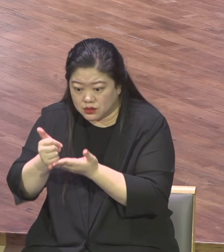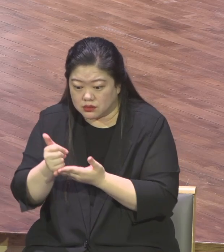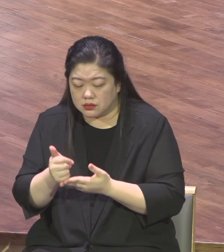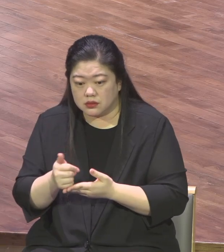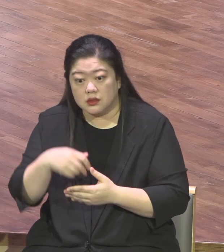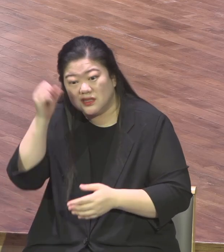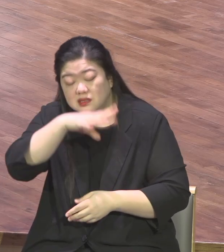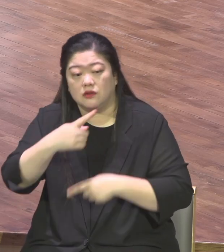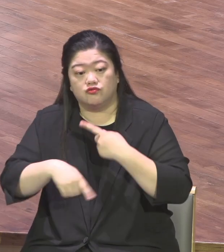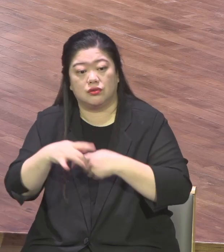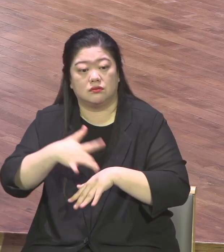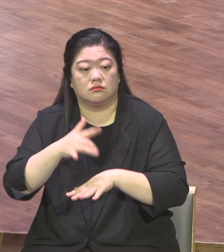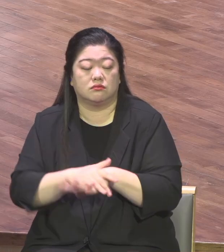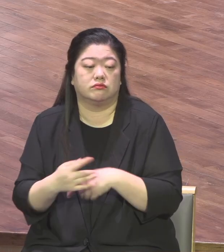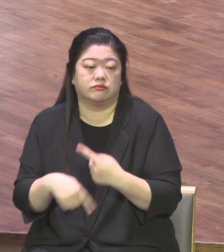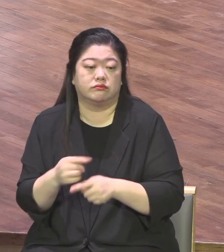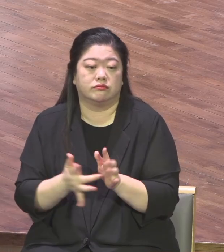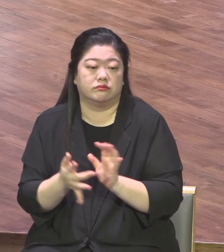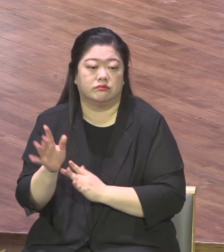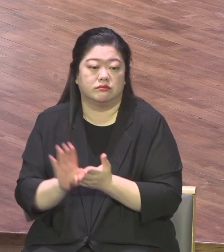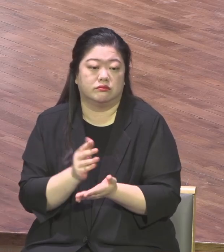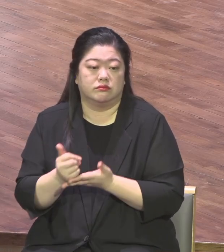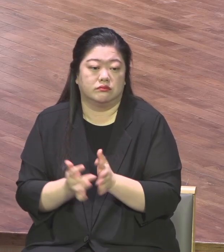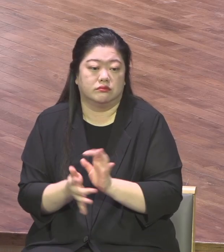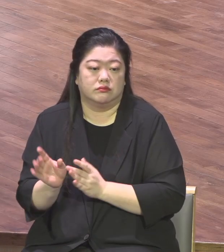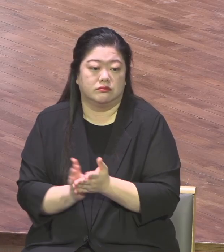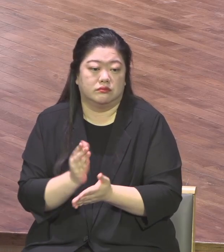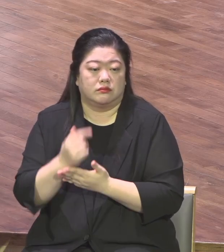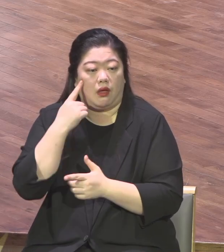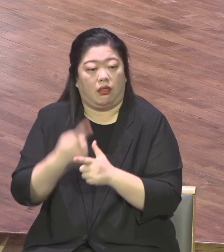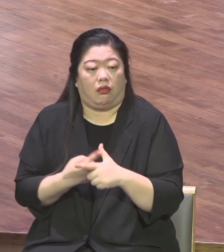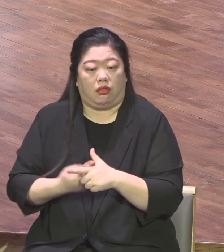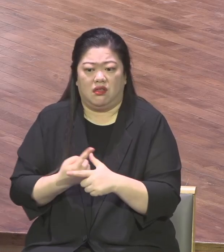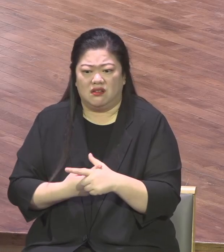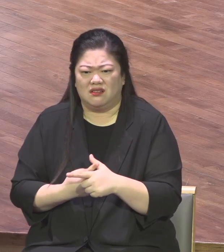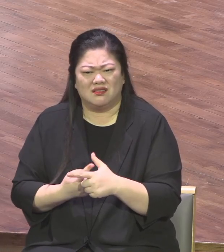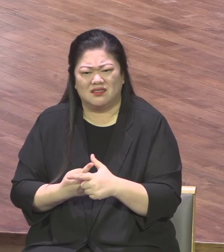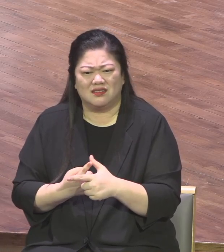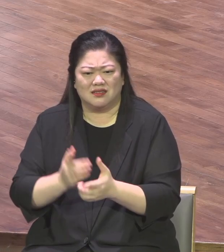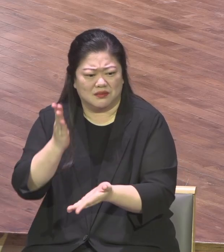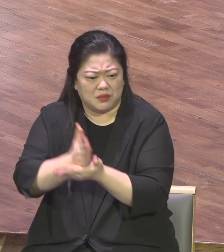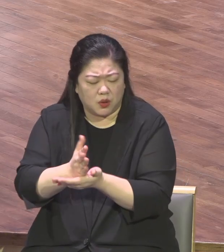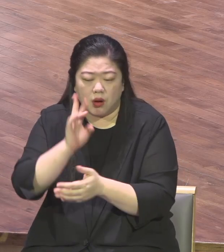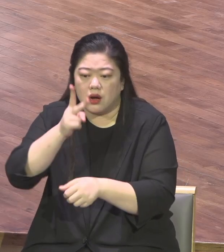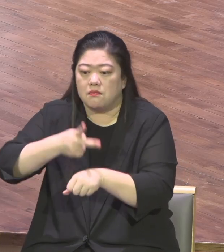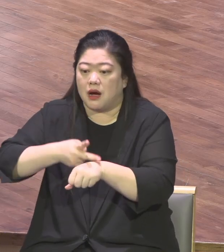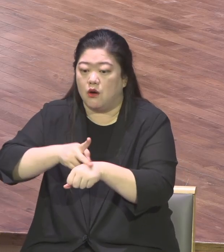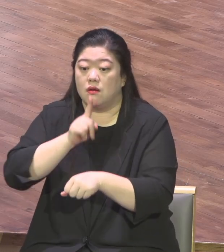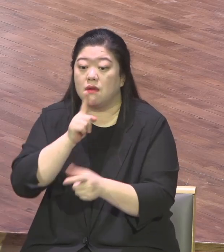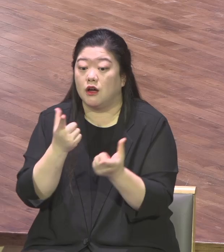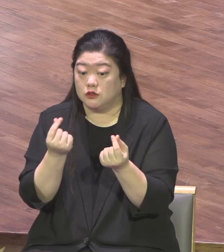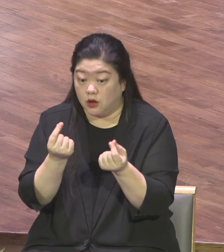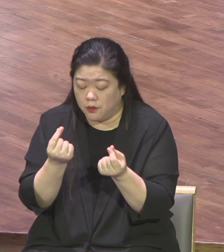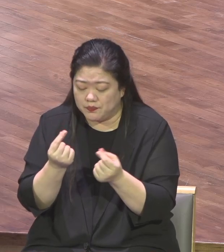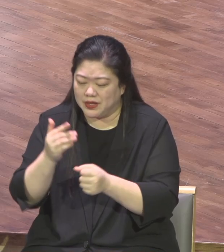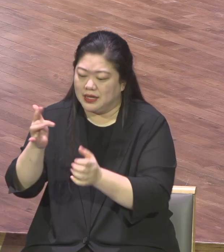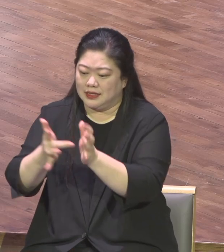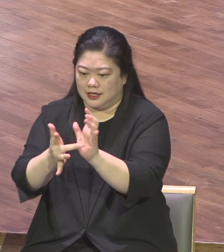그 속에 바울이 말합니다. 그 깊이와 그 높이와 그 길이와 넓이를